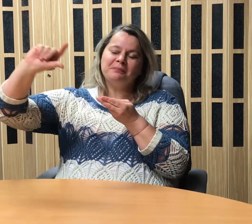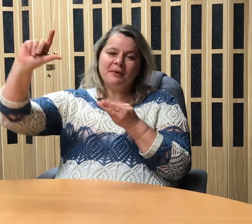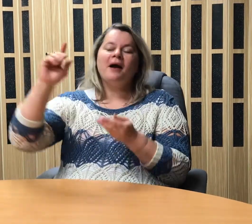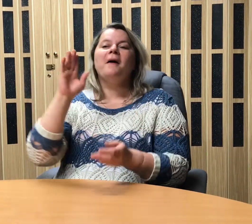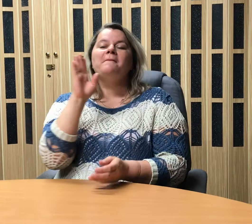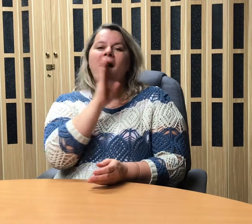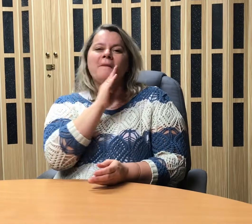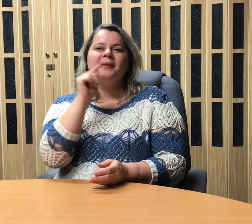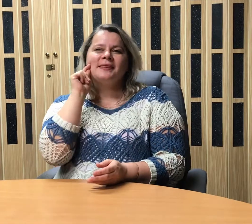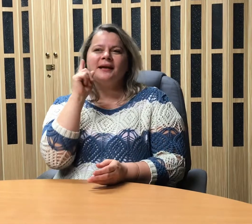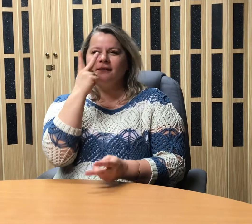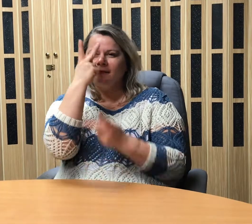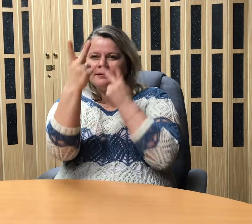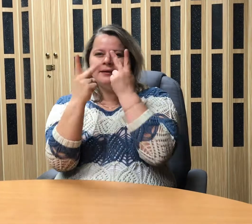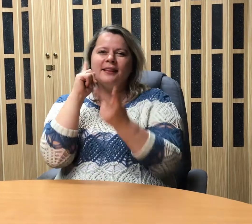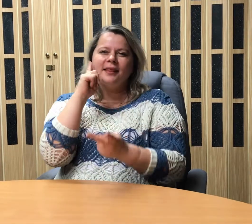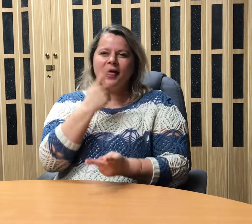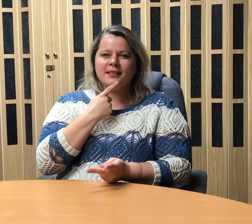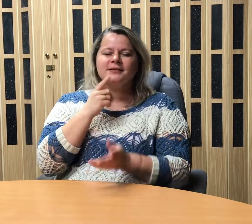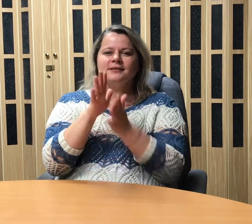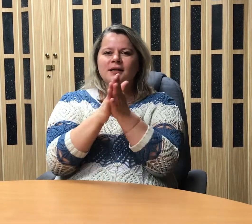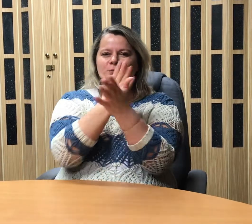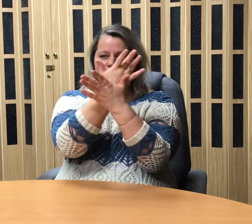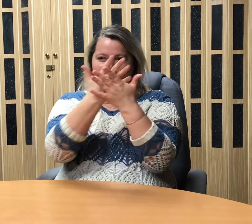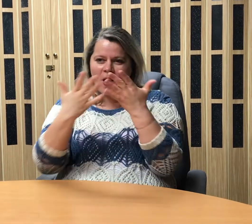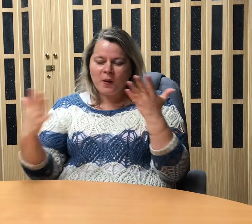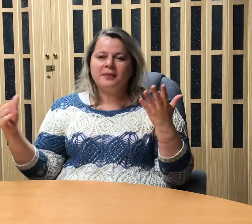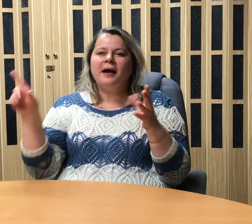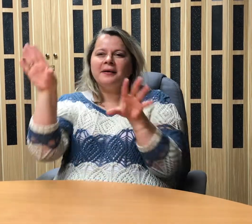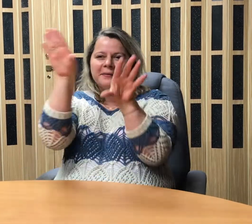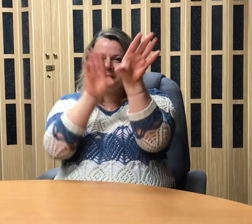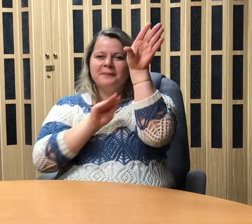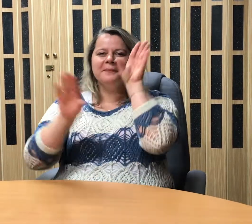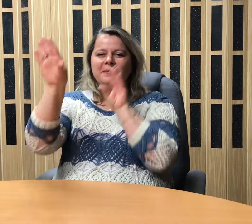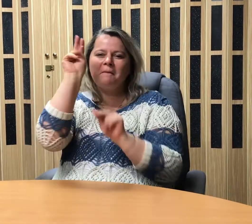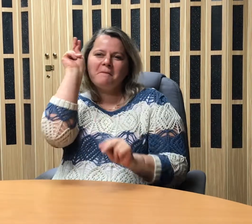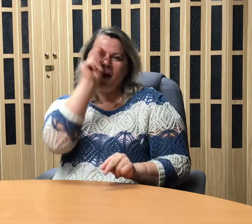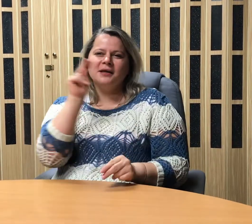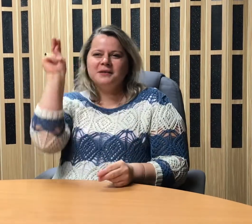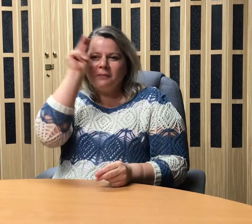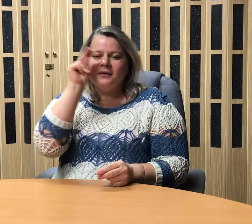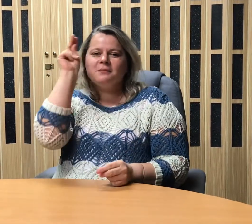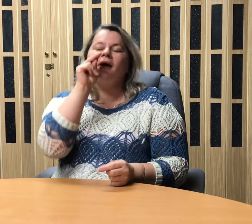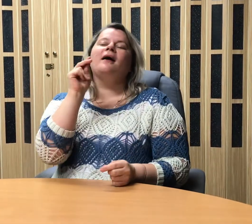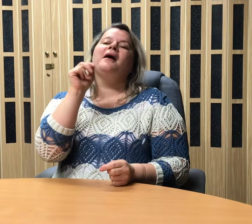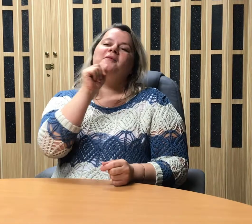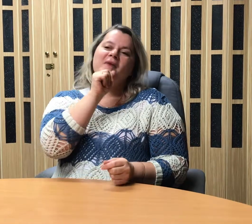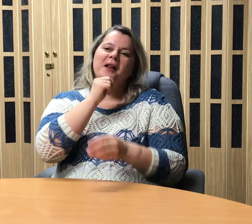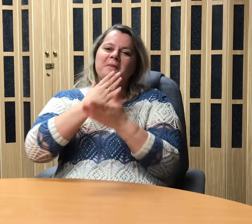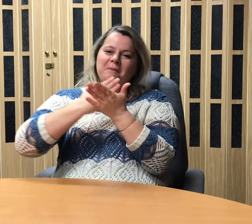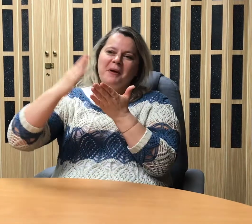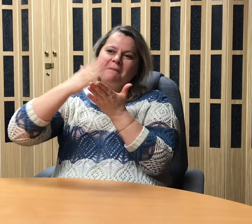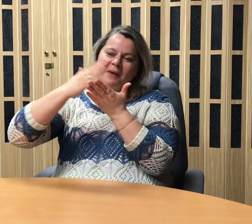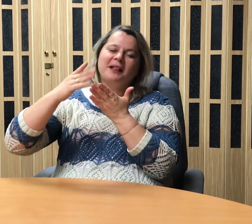laiku viņam jau zīmju valodas prasmes jau pieauga. Tad viņš skatījās, kā mēs sarunājamies, un